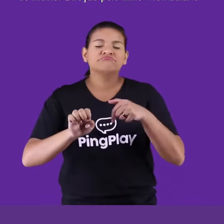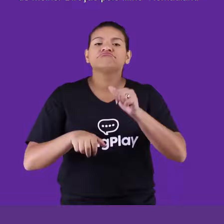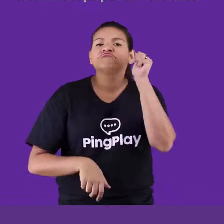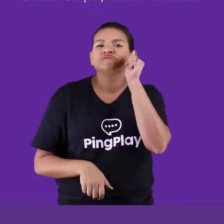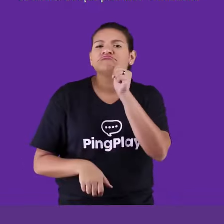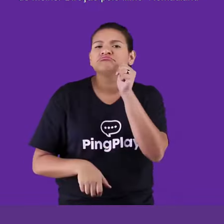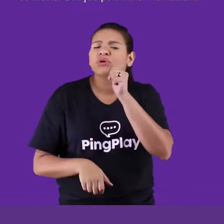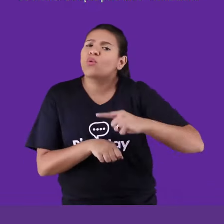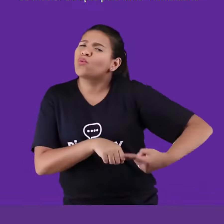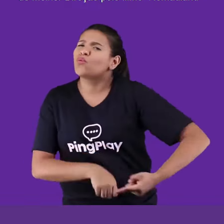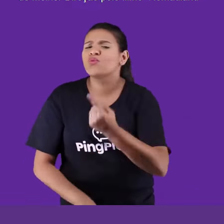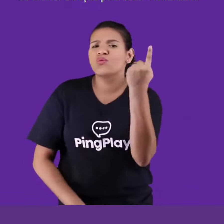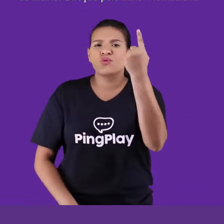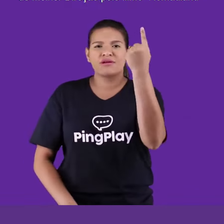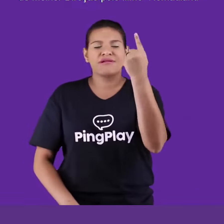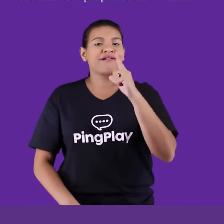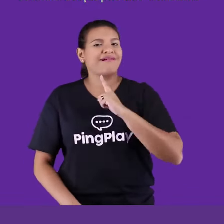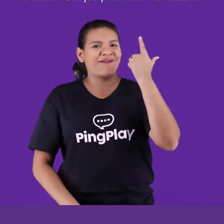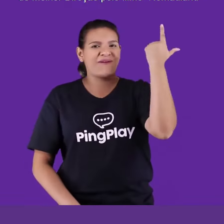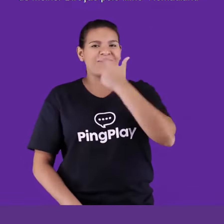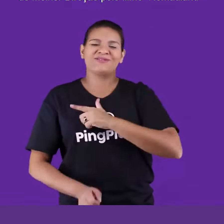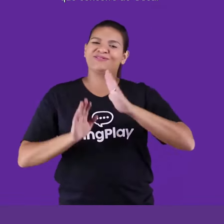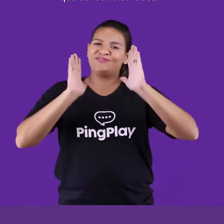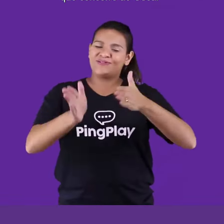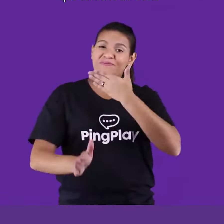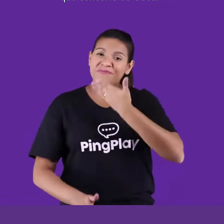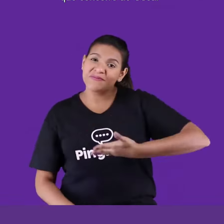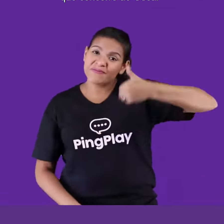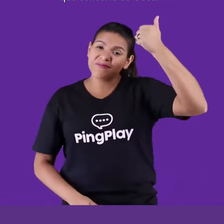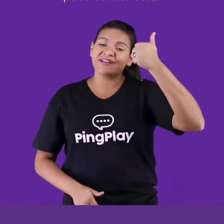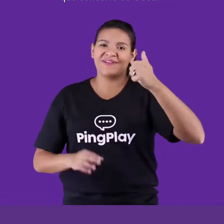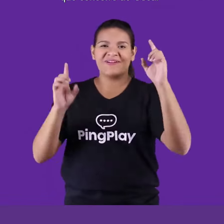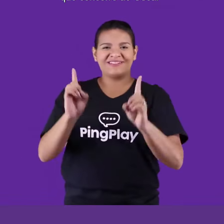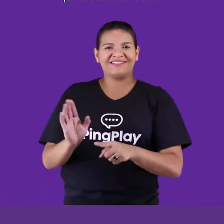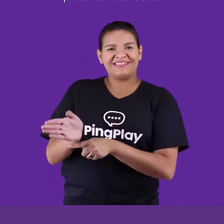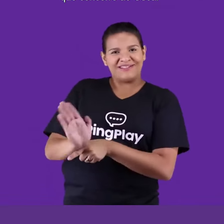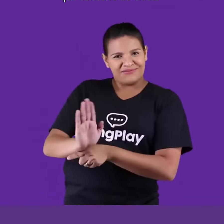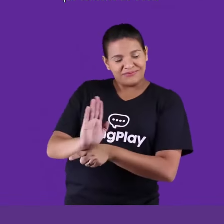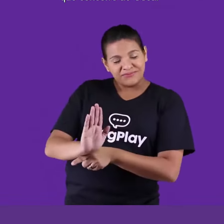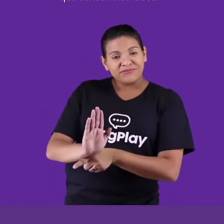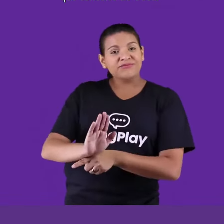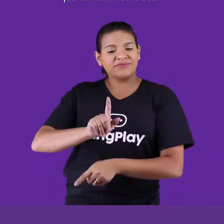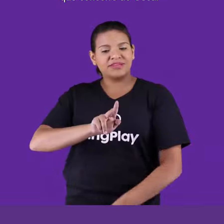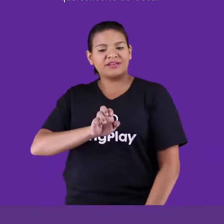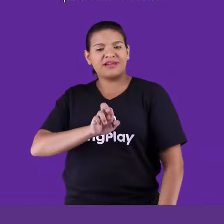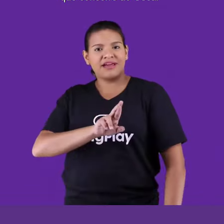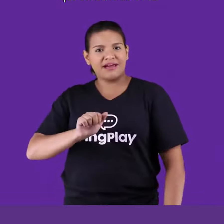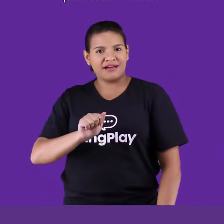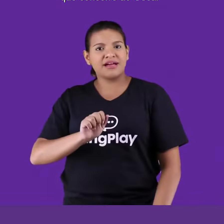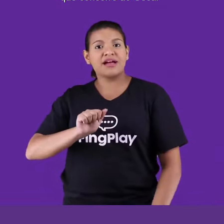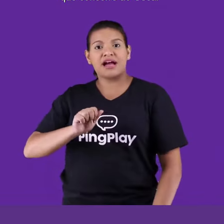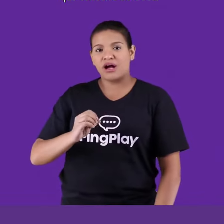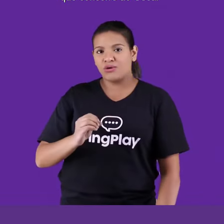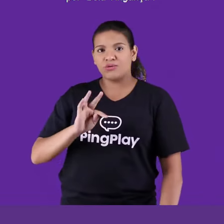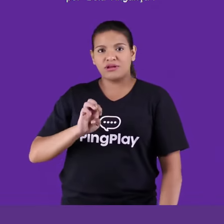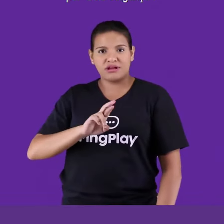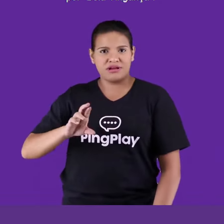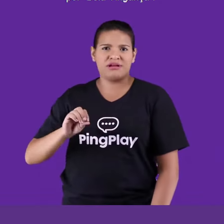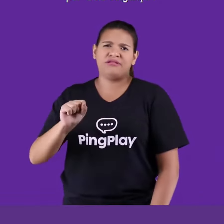estatueta de melhor direção pelo filme nome de lentes e a britânica Emerald fennell que concorre ao Oscar de